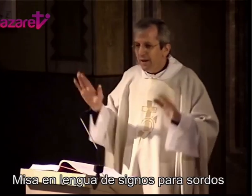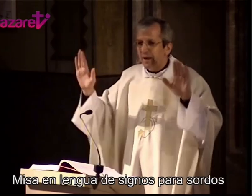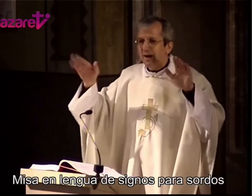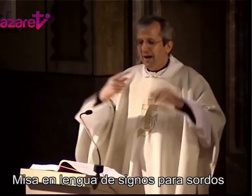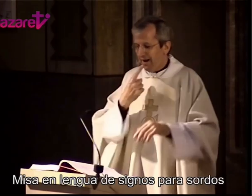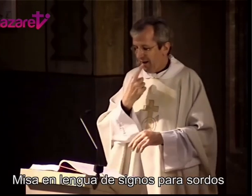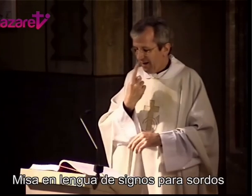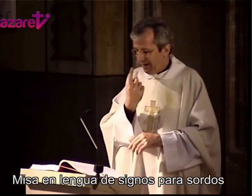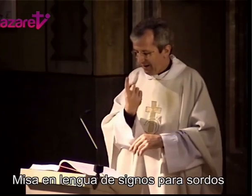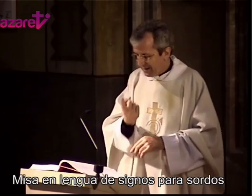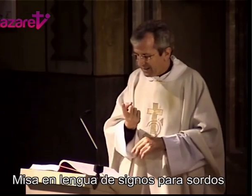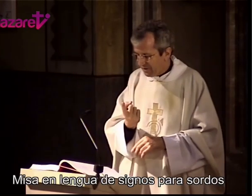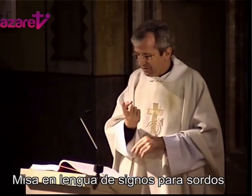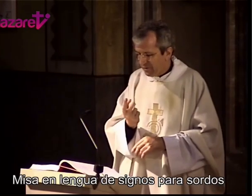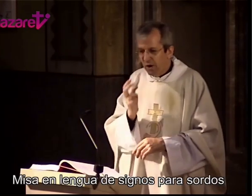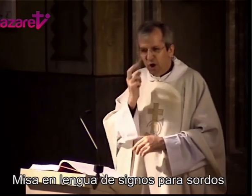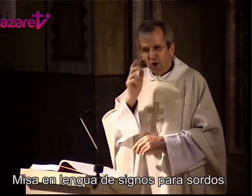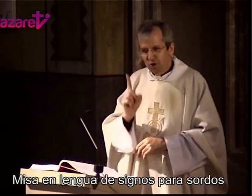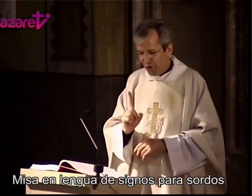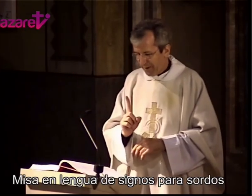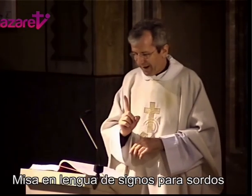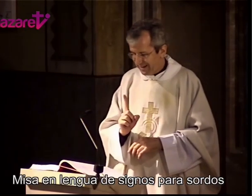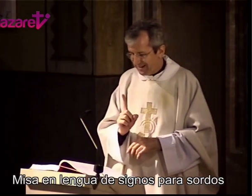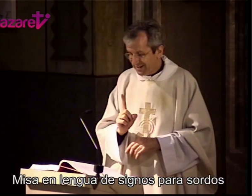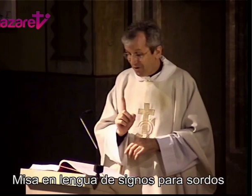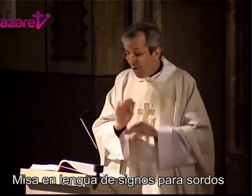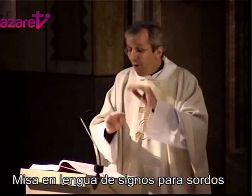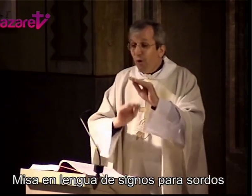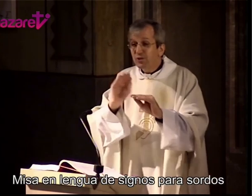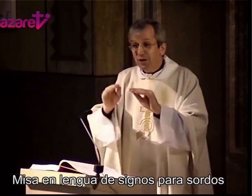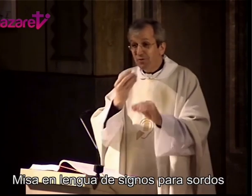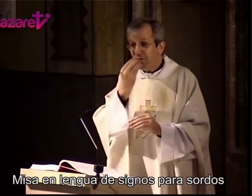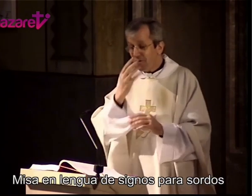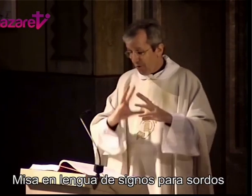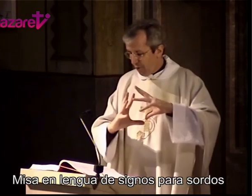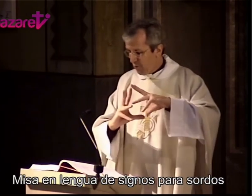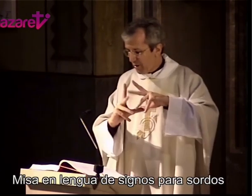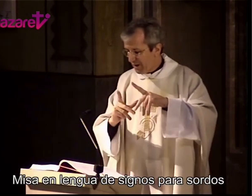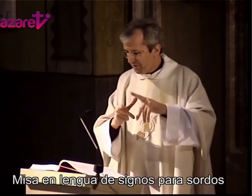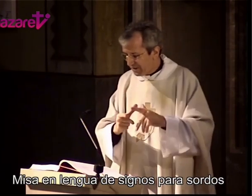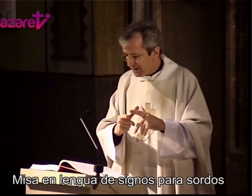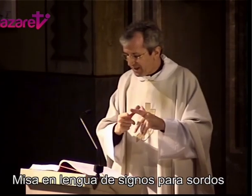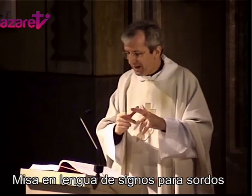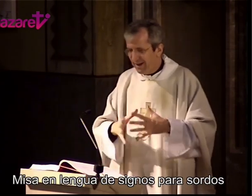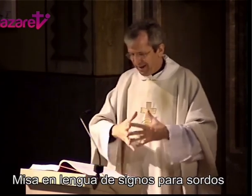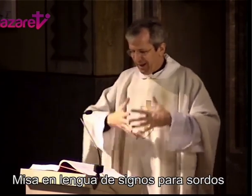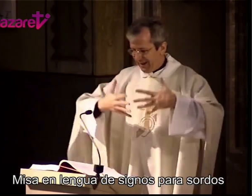El ángel les dijo: «No temáis, os anuncio una buena noticia que